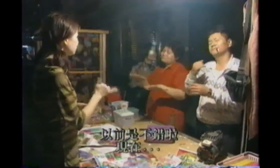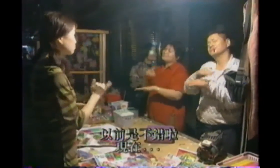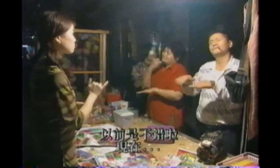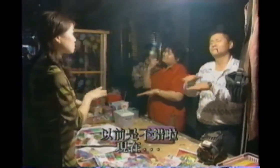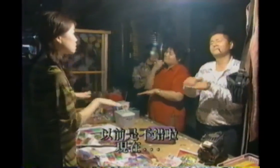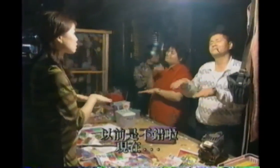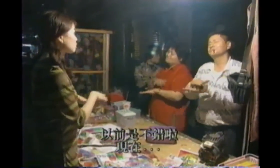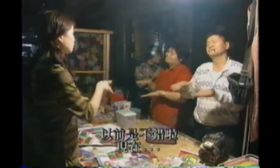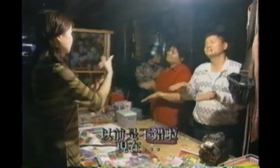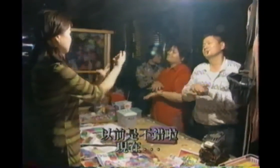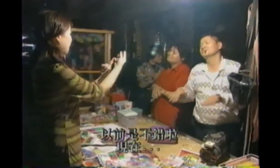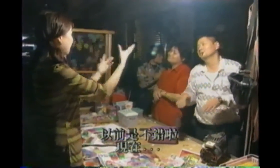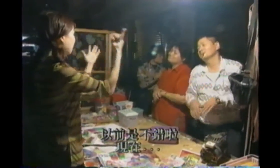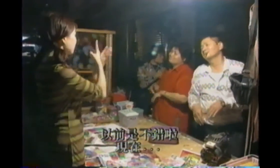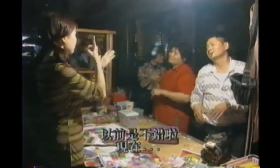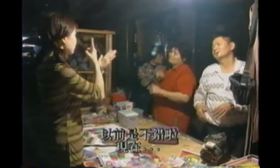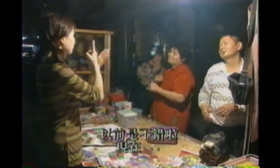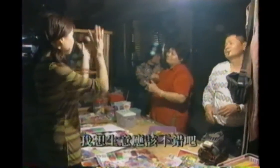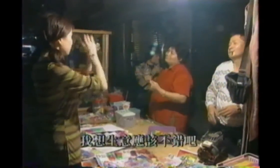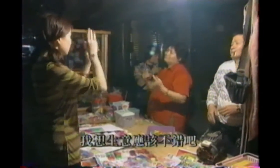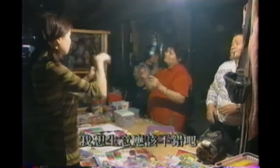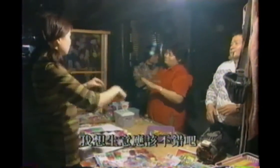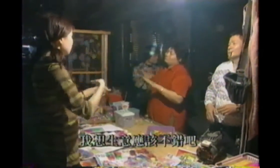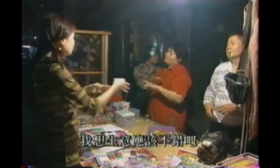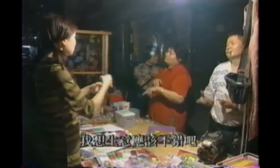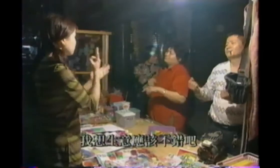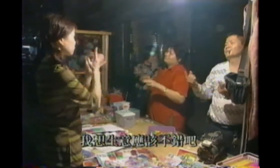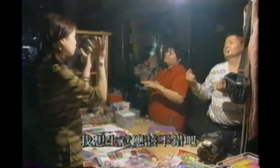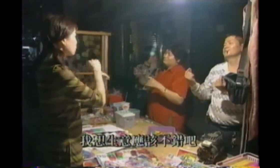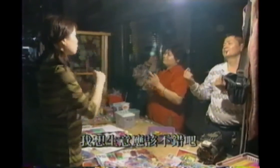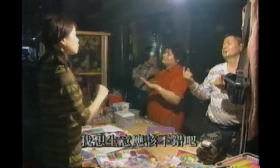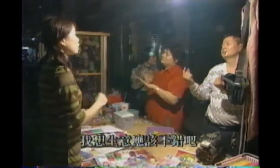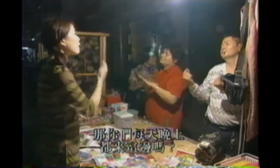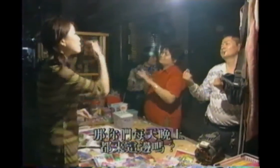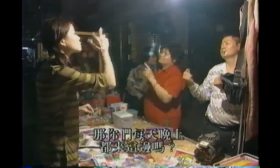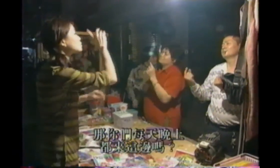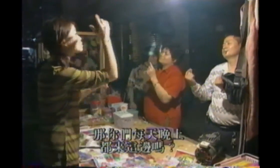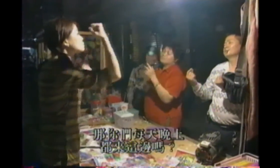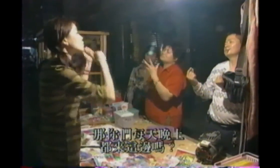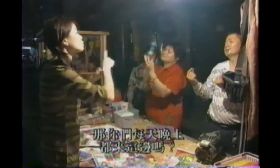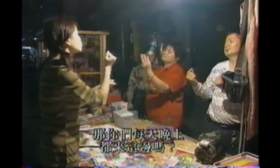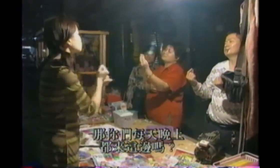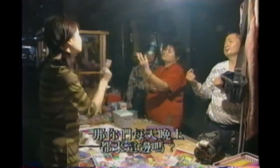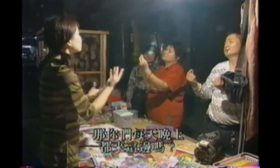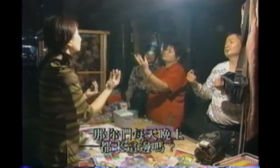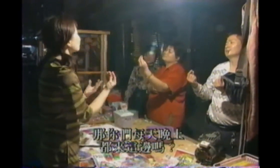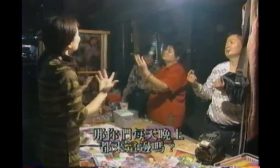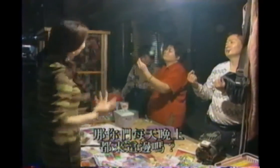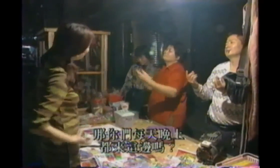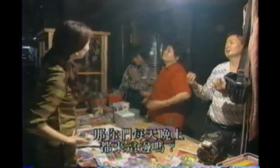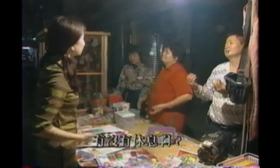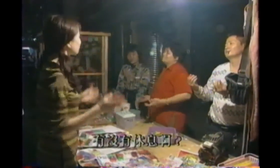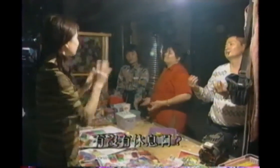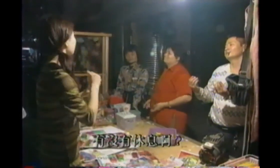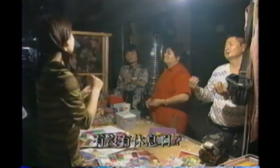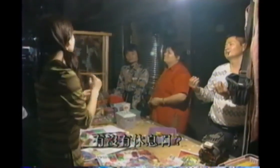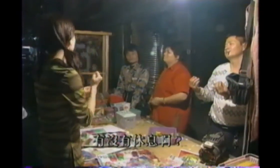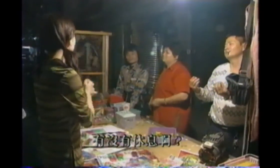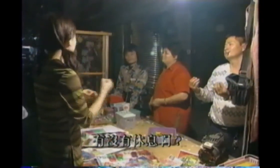以前是不错啦，现在。 我想生意应该不错吧。那你们每天晚上都来这边吗？有没有休息啊？